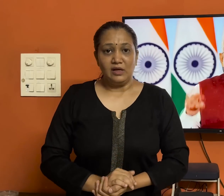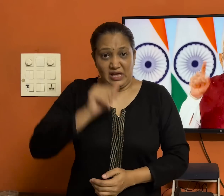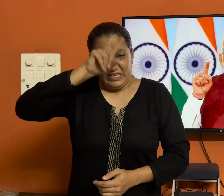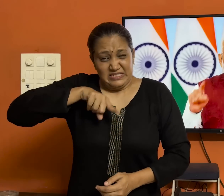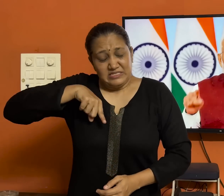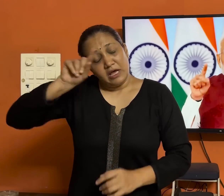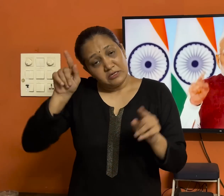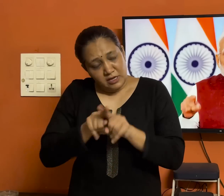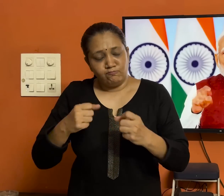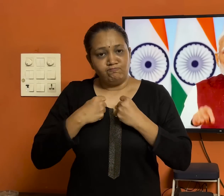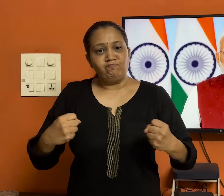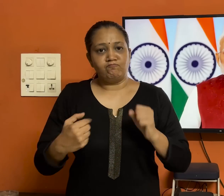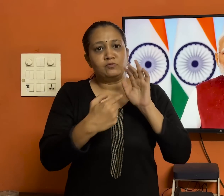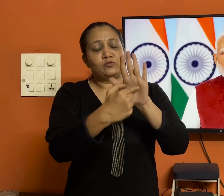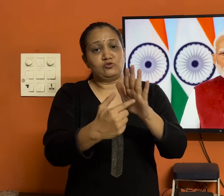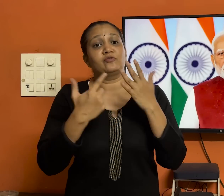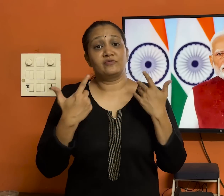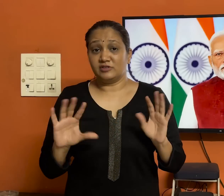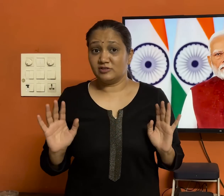भारत ने यही किया है।